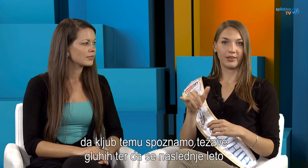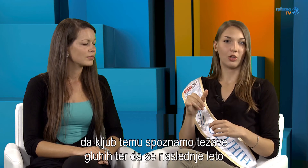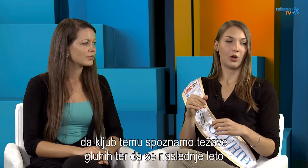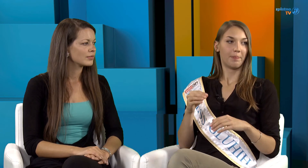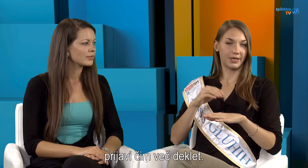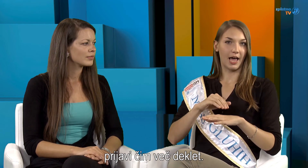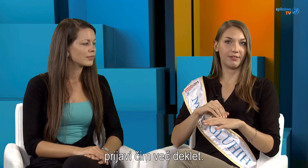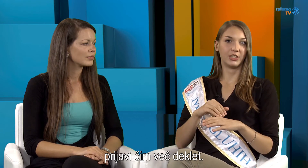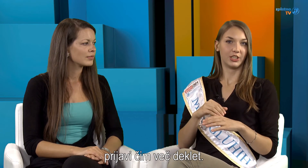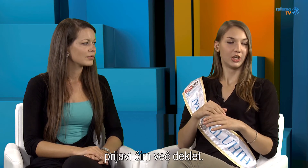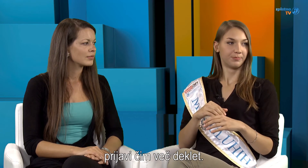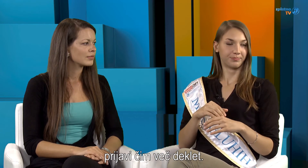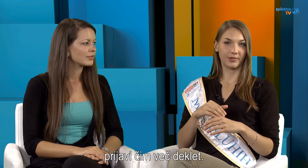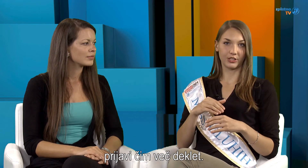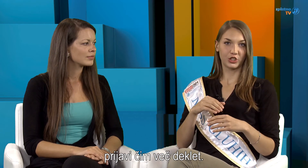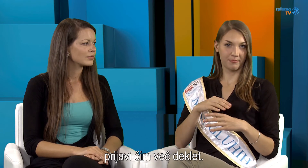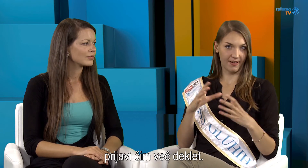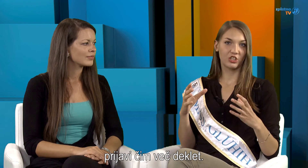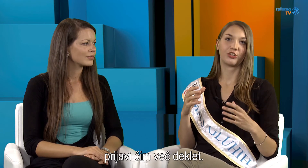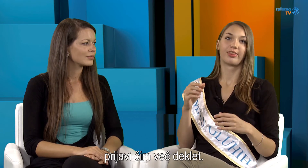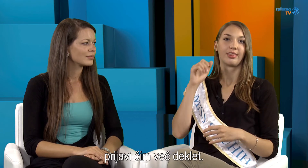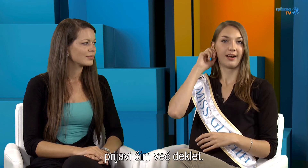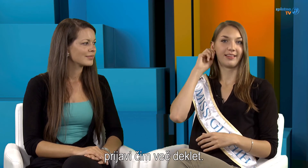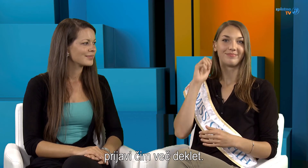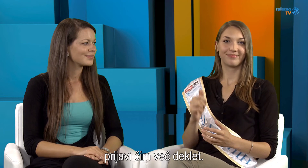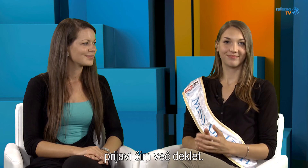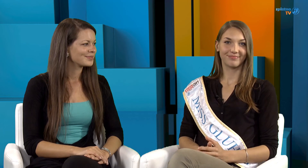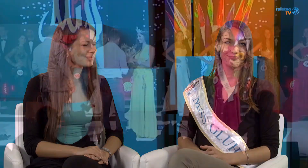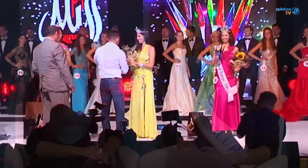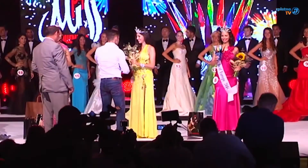leto prijavi čim več deklet.